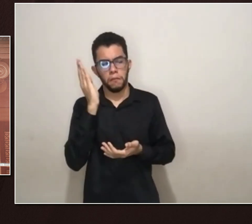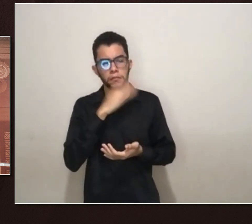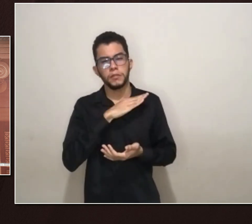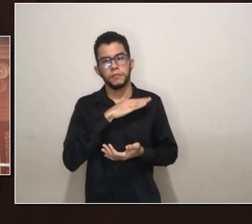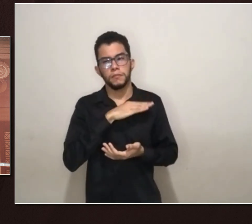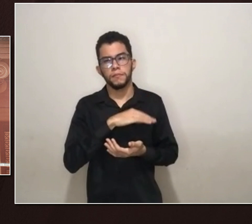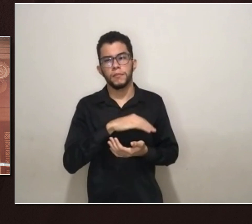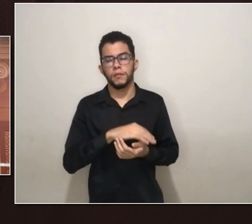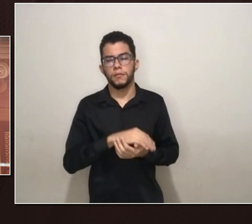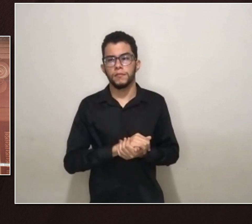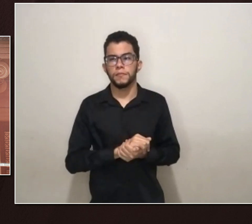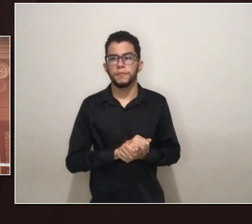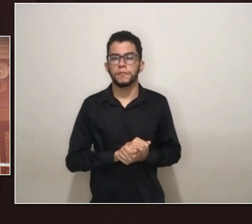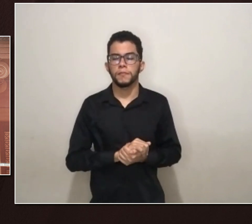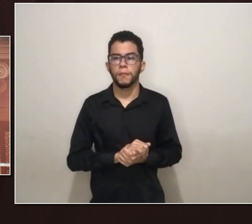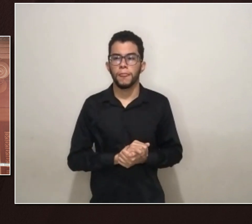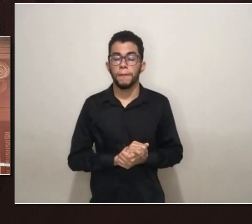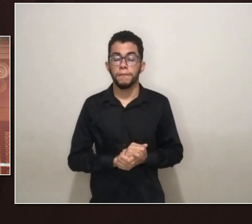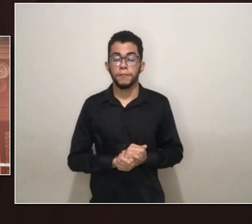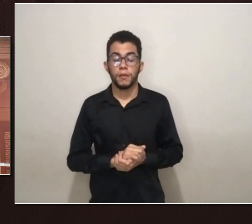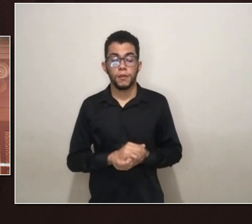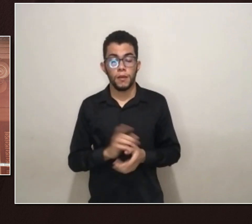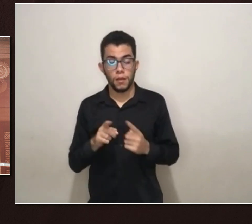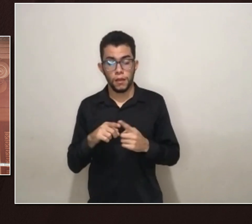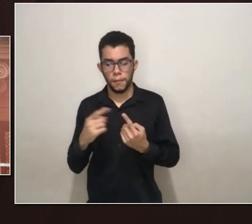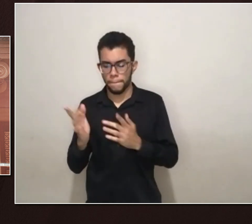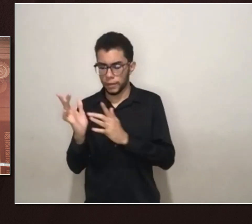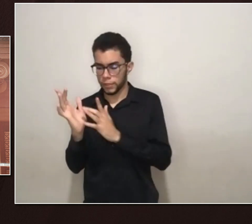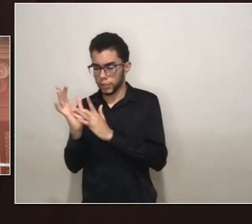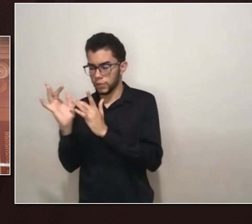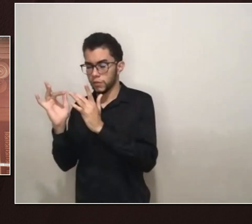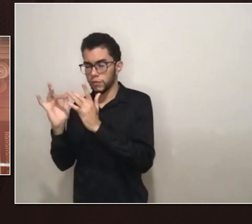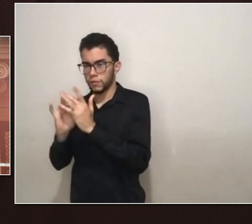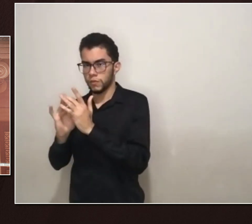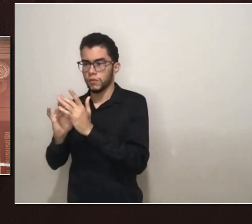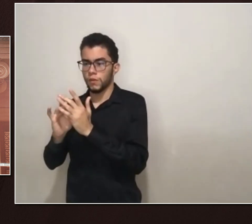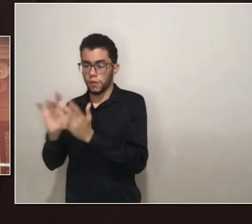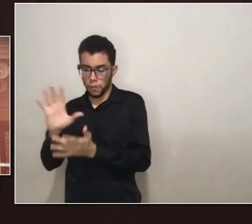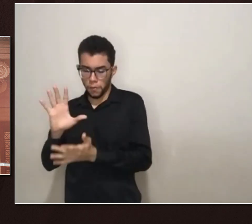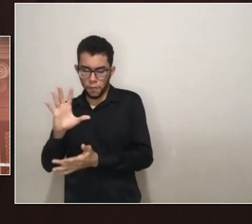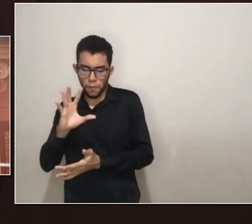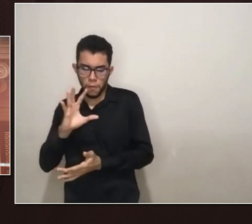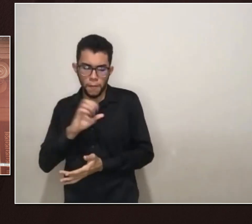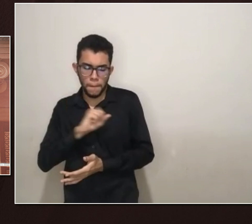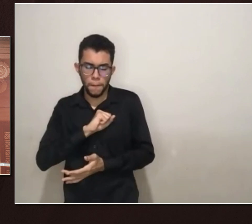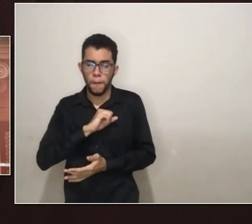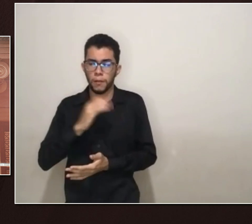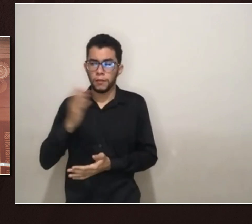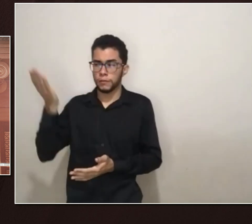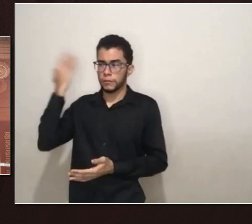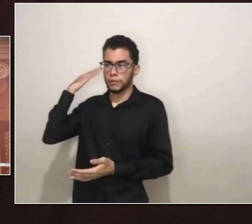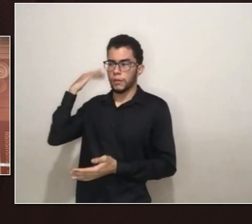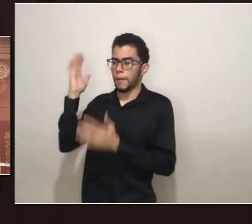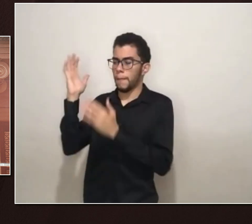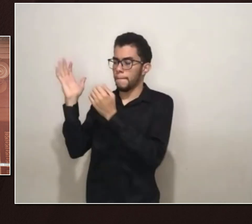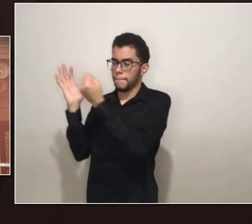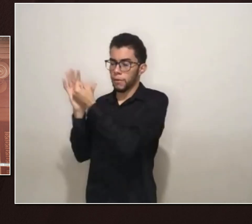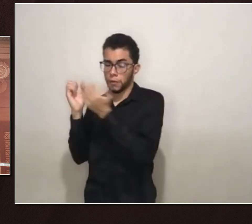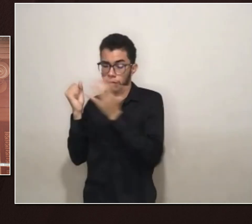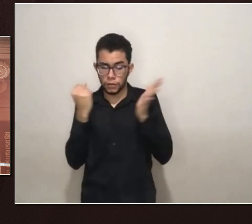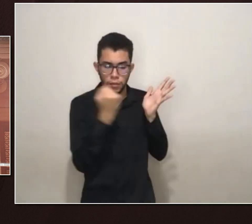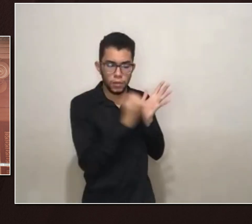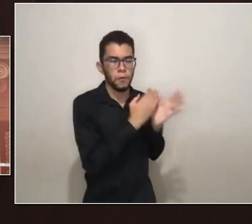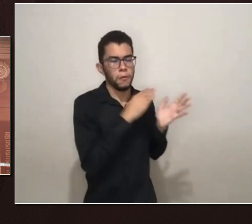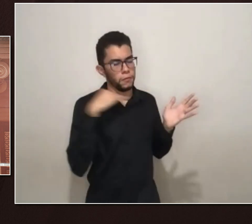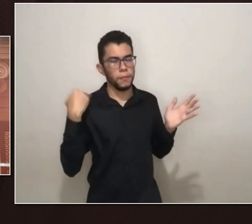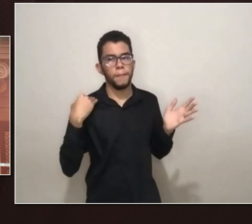deu a vida por nós, nós também devemos dar a nossa vida pelos irmãos. Isso está em